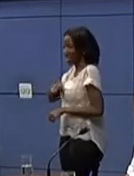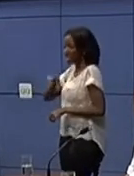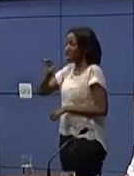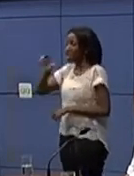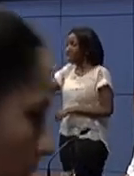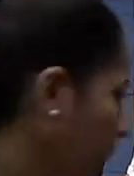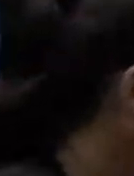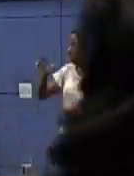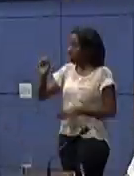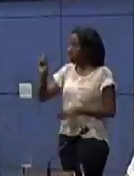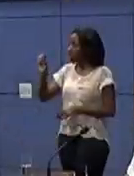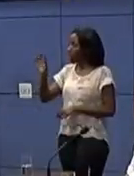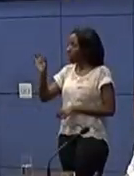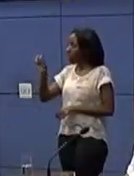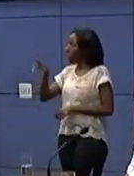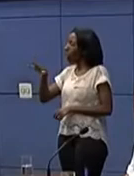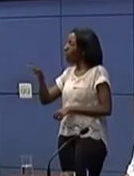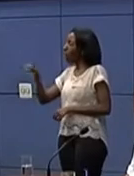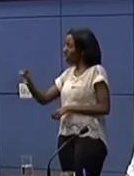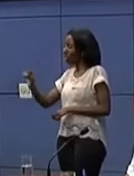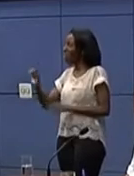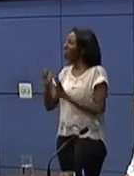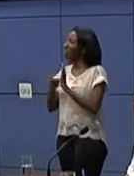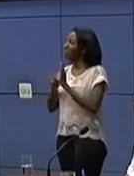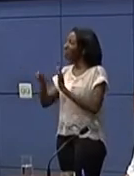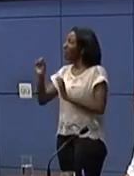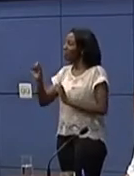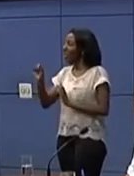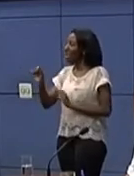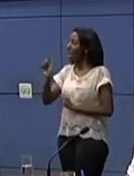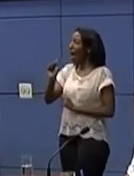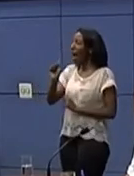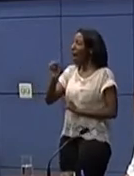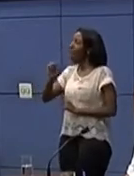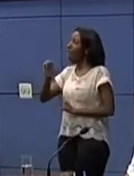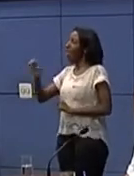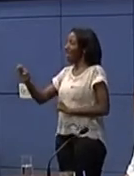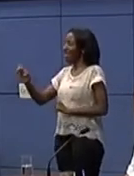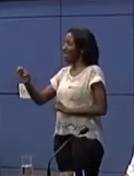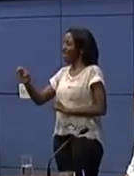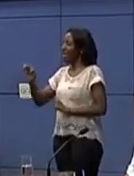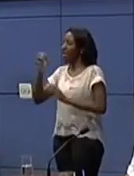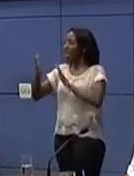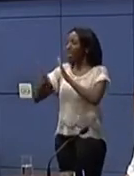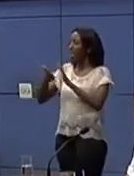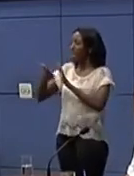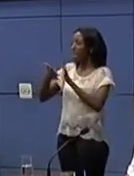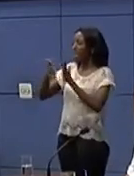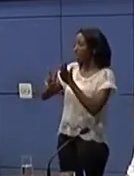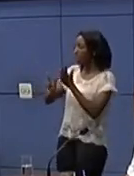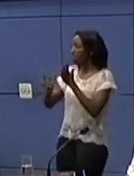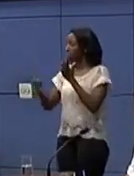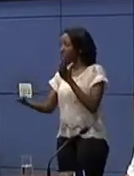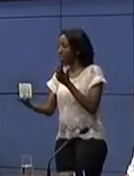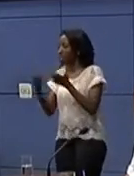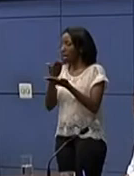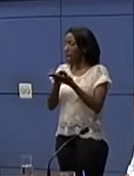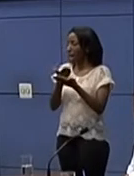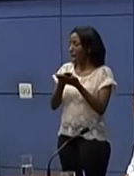circula na escola com atendimento educacional especializado em Libras no contraturno. As